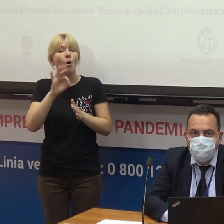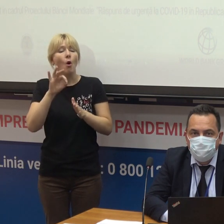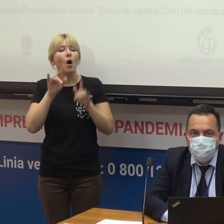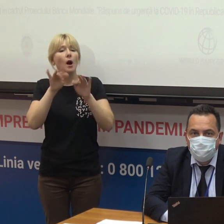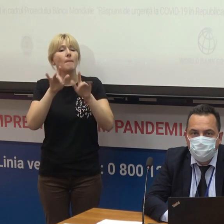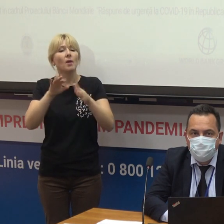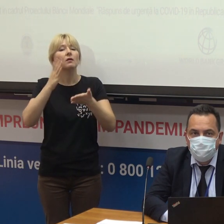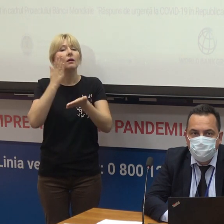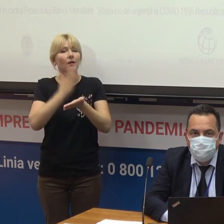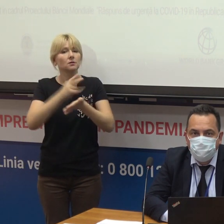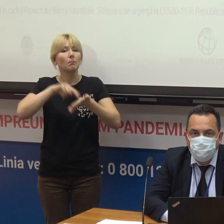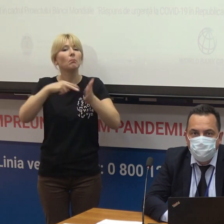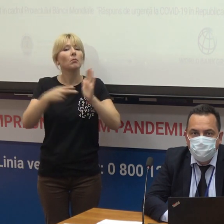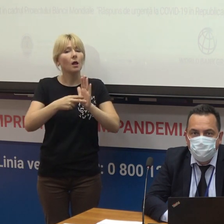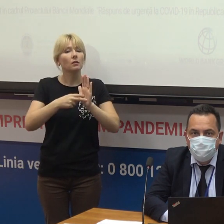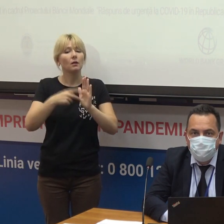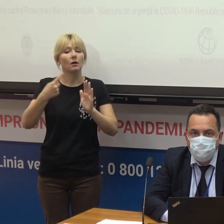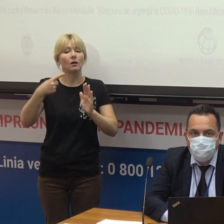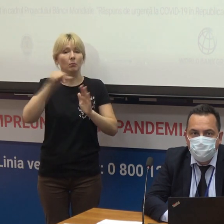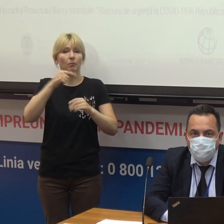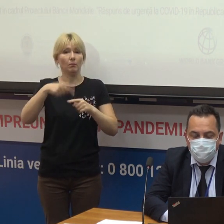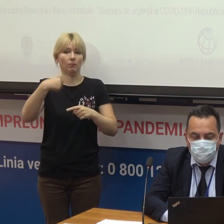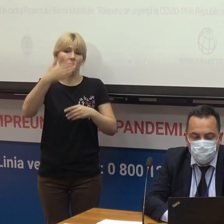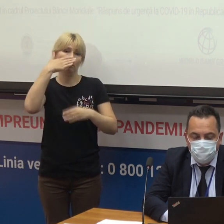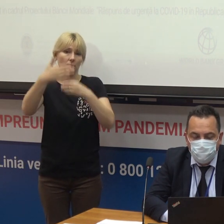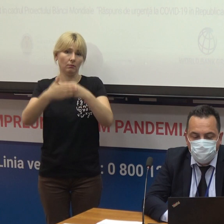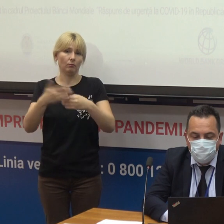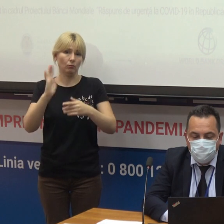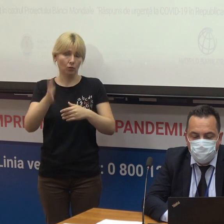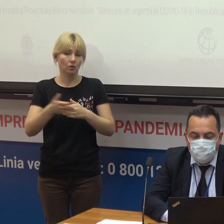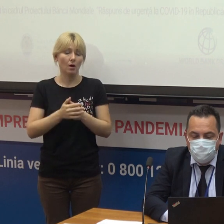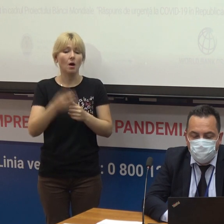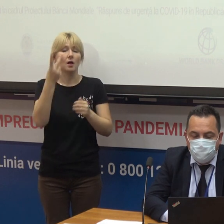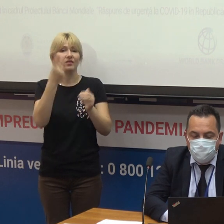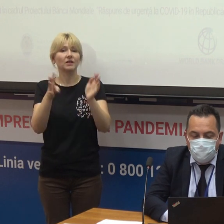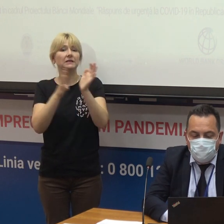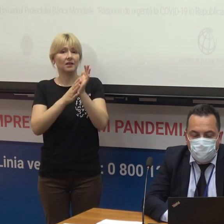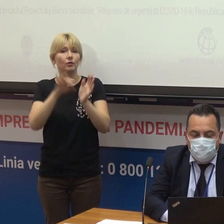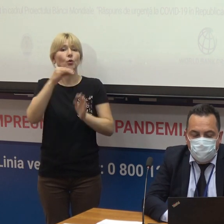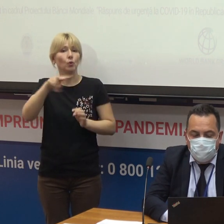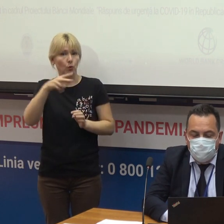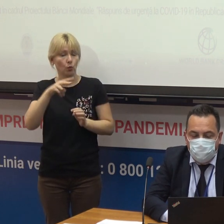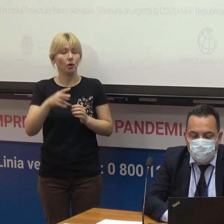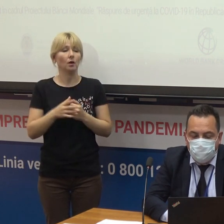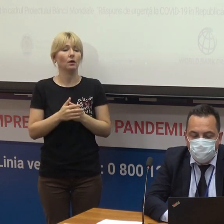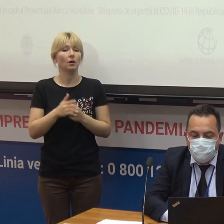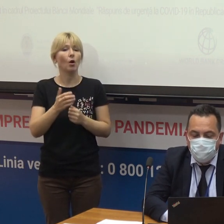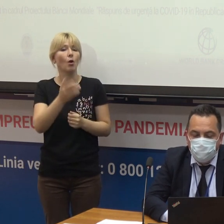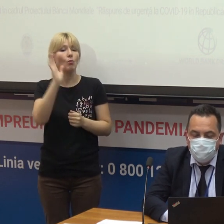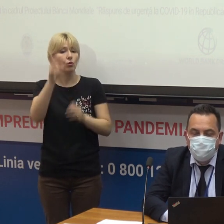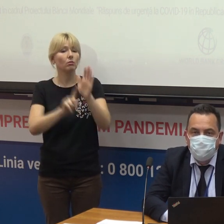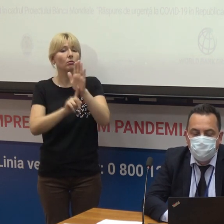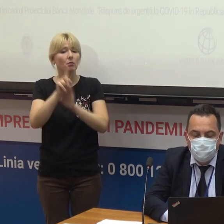de vaccinare pentru săptămâna curentă, începând cu data de 19-29 iulie 2021, se desfășoară